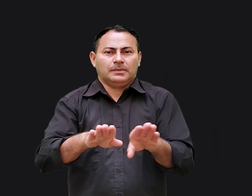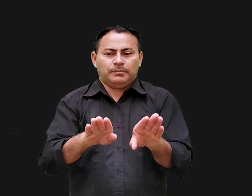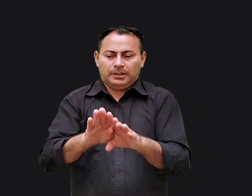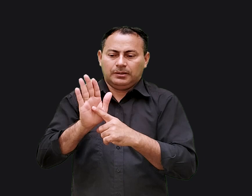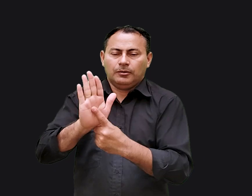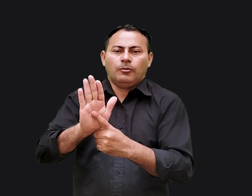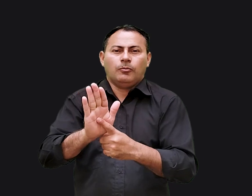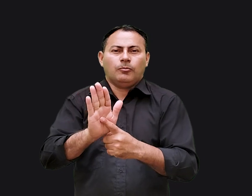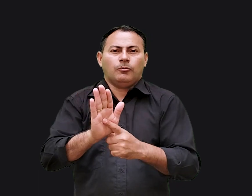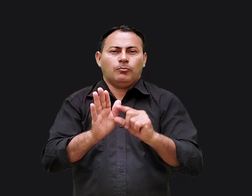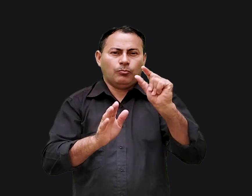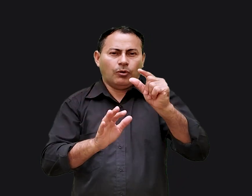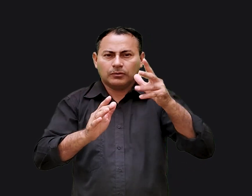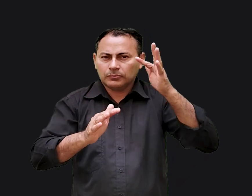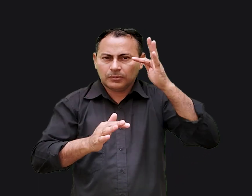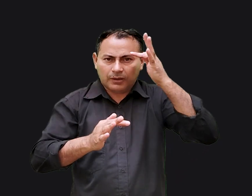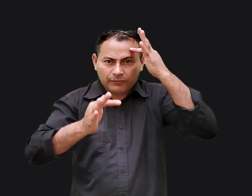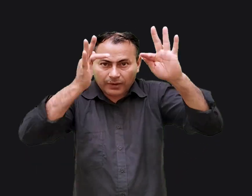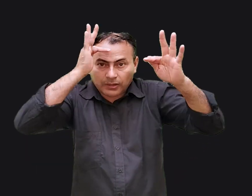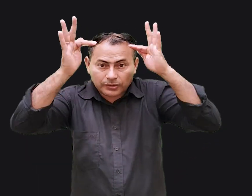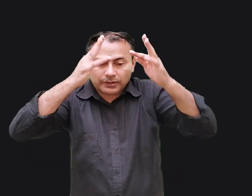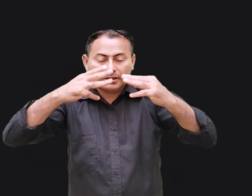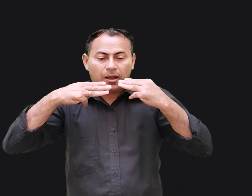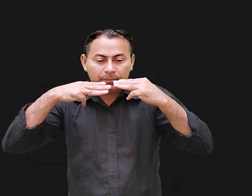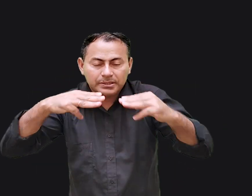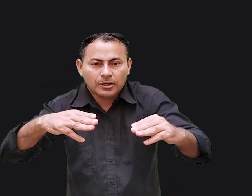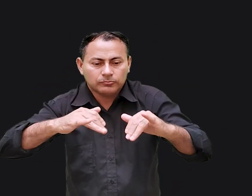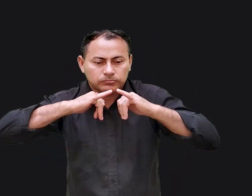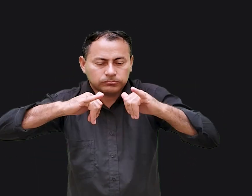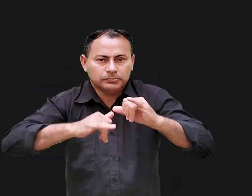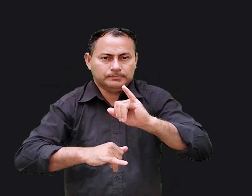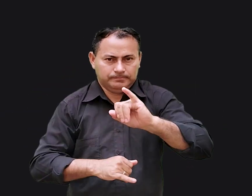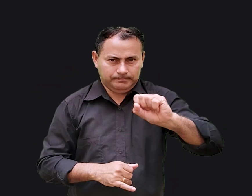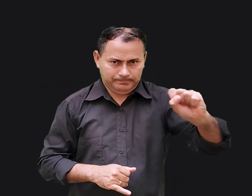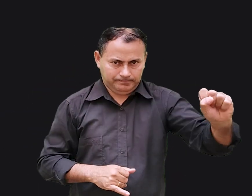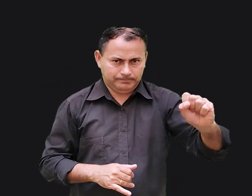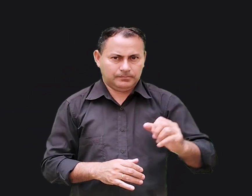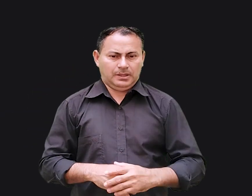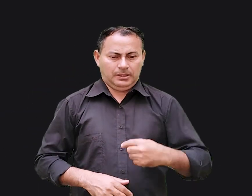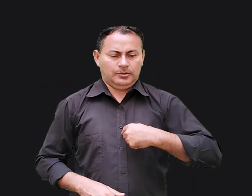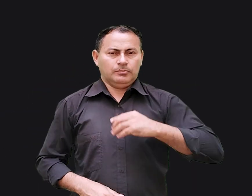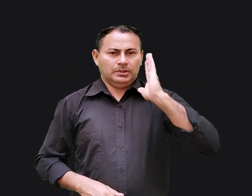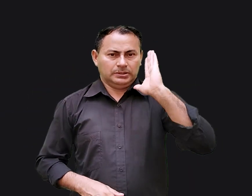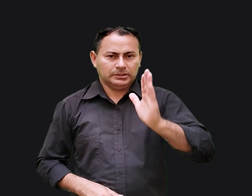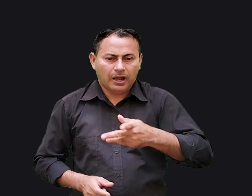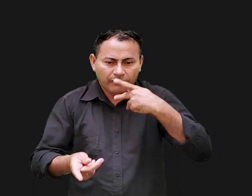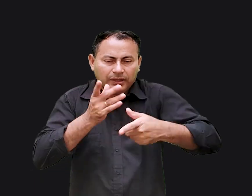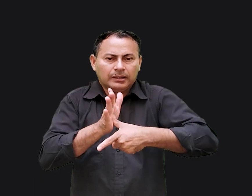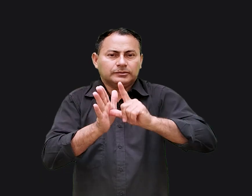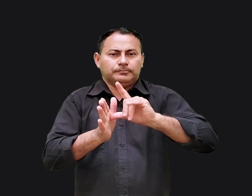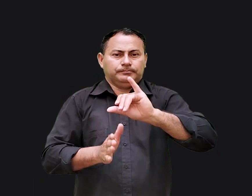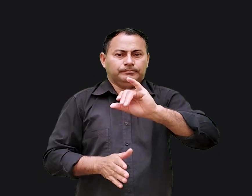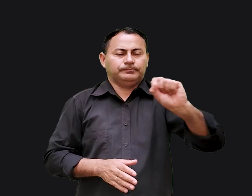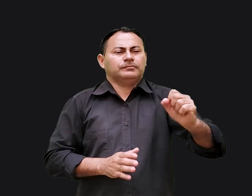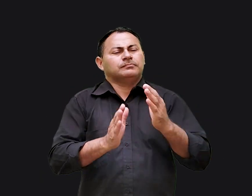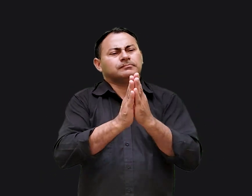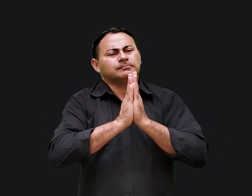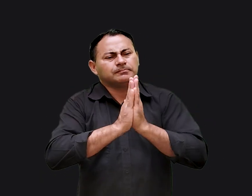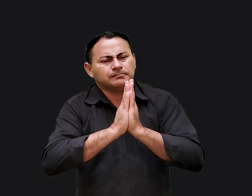nos mostra um pouco da filosofia do ministério e da pregação de Isaías. Como já disse antes, Isaías apelava para